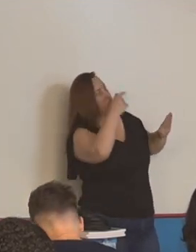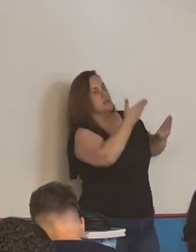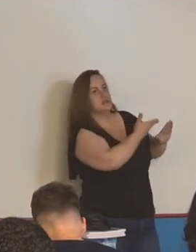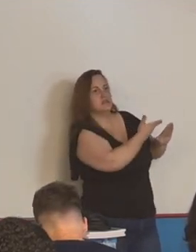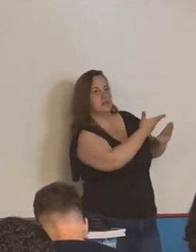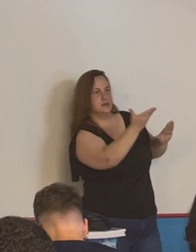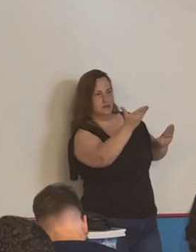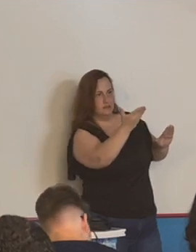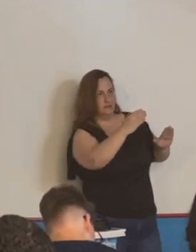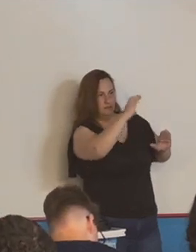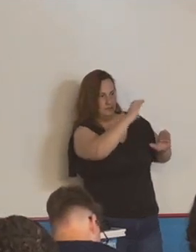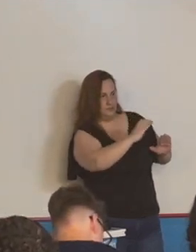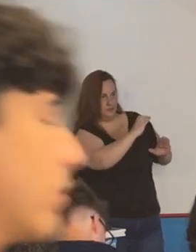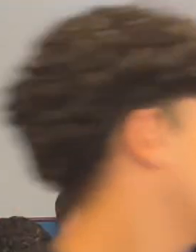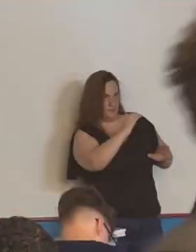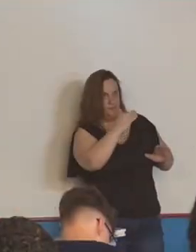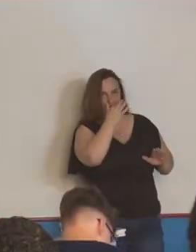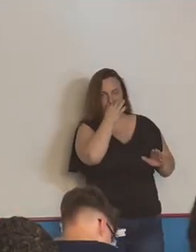esses, né, afrescos